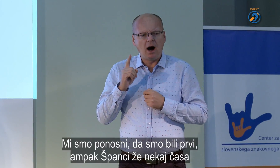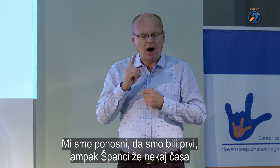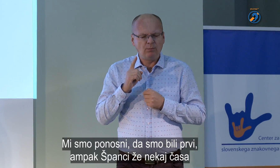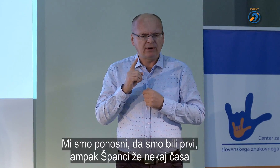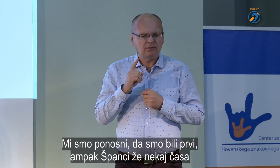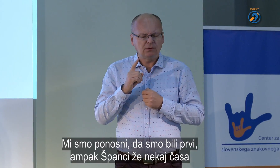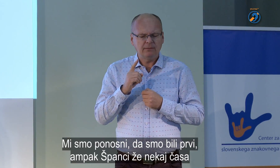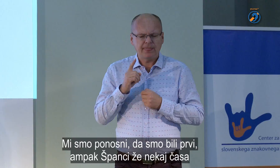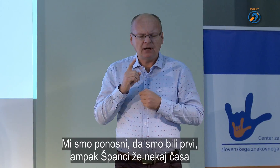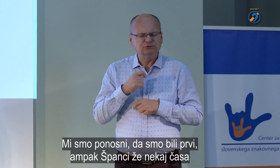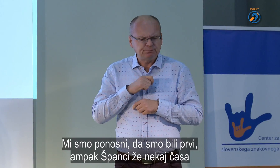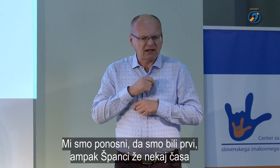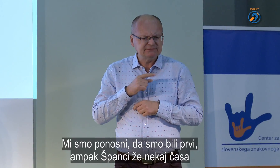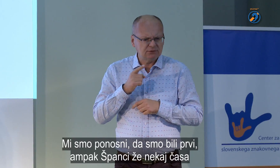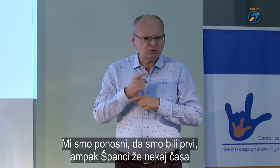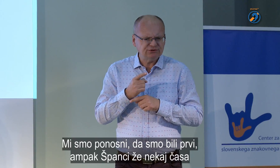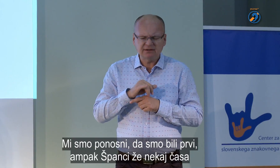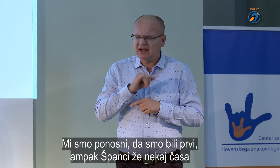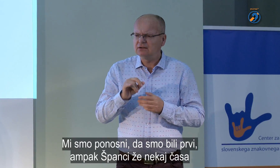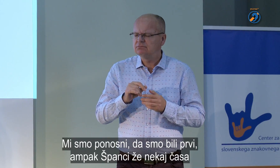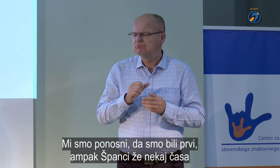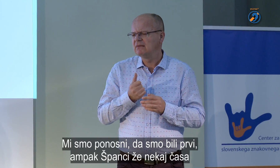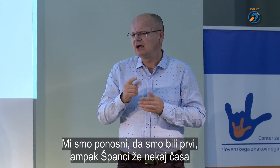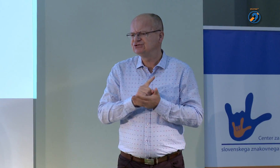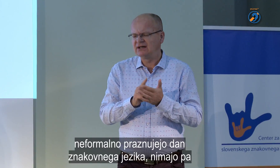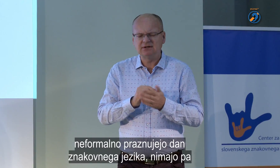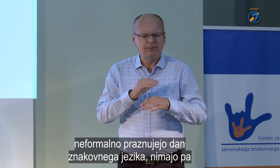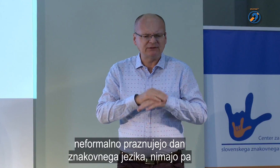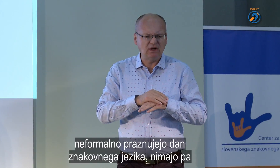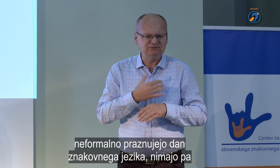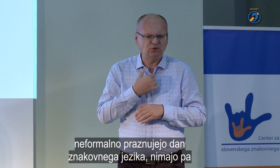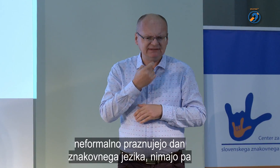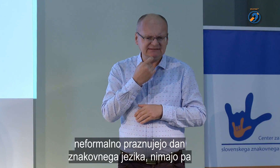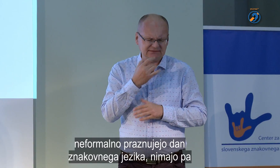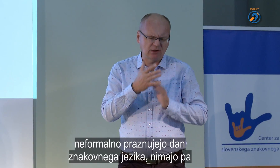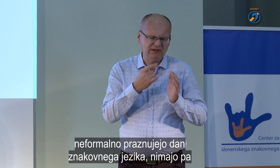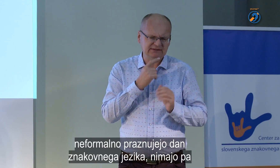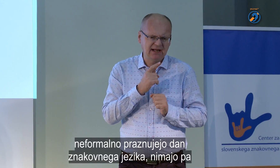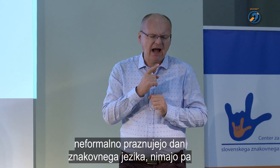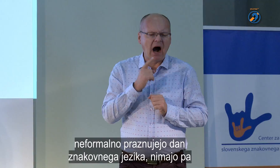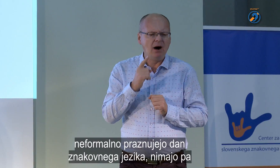prvi, ampak Španci že nekaj časa